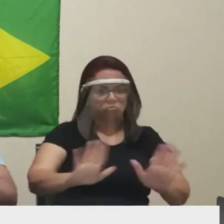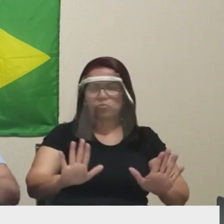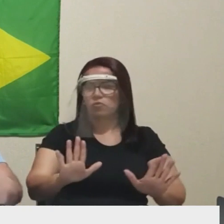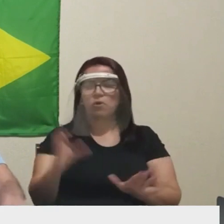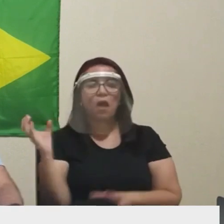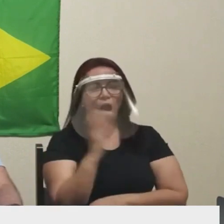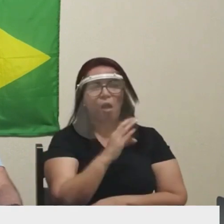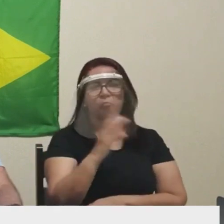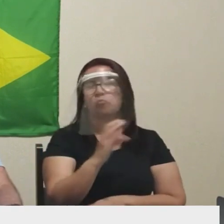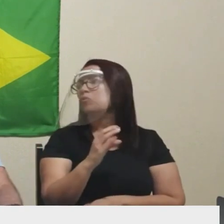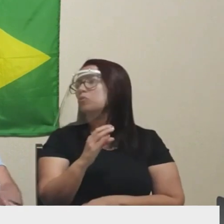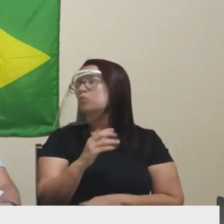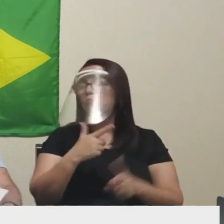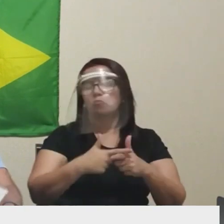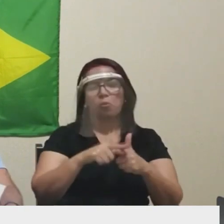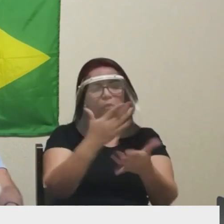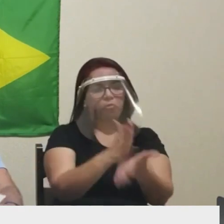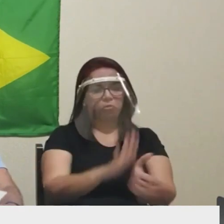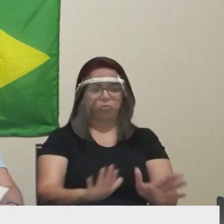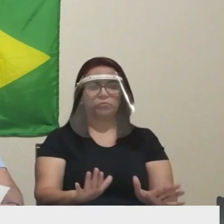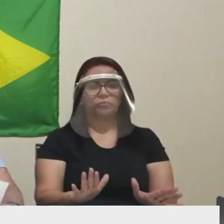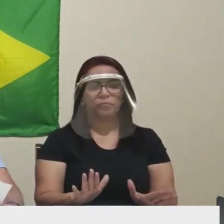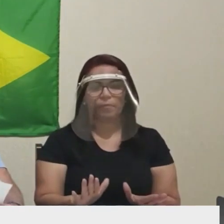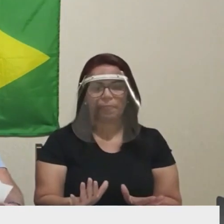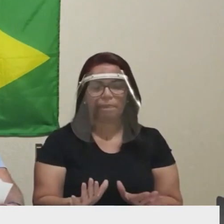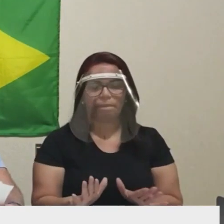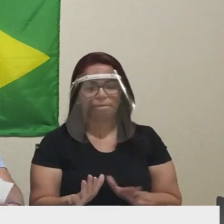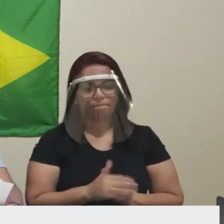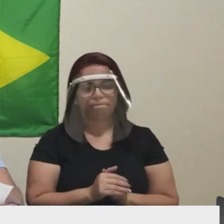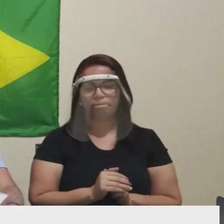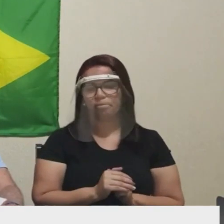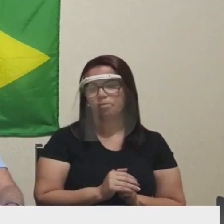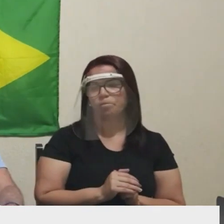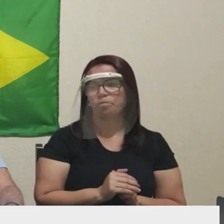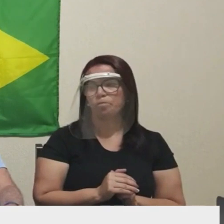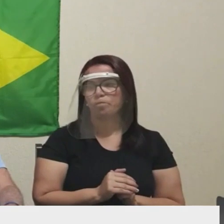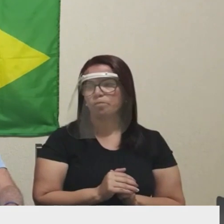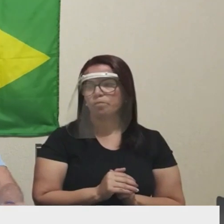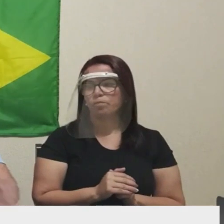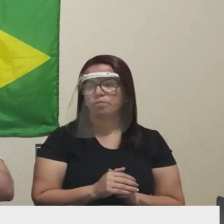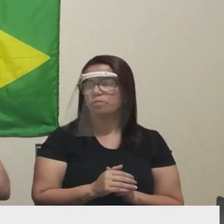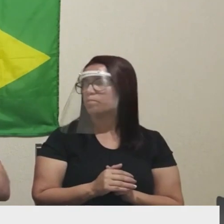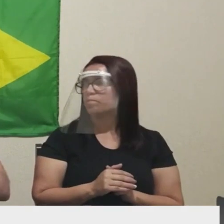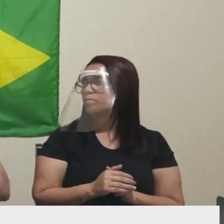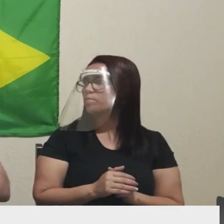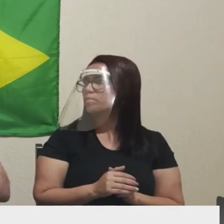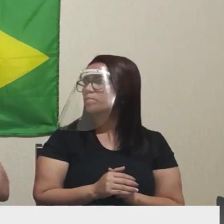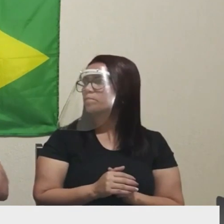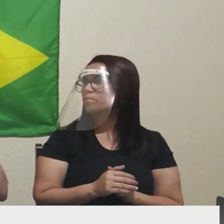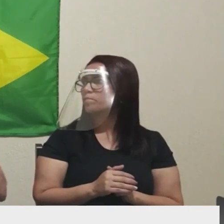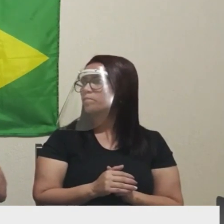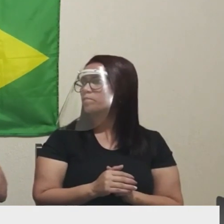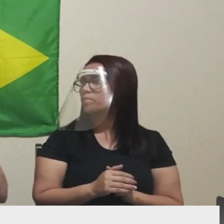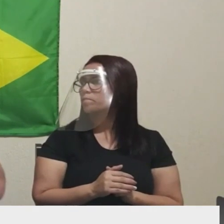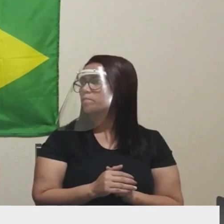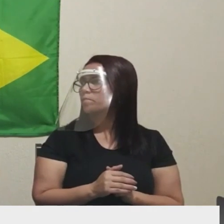Rapidamente ele resolveu um problema que acontecia no posto da PRF em registro. E nós, vou dizer que seja,